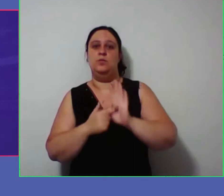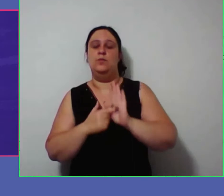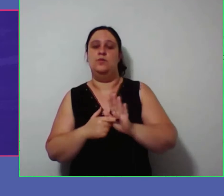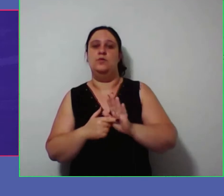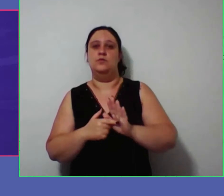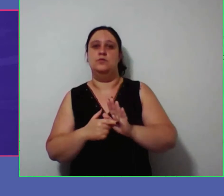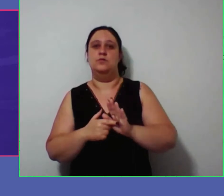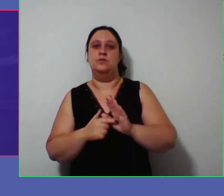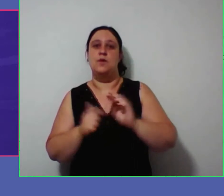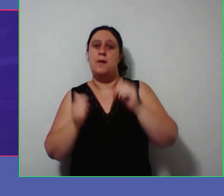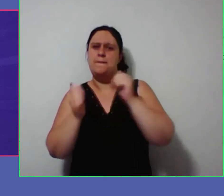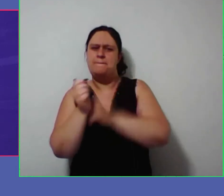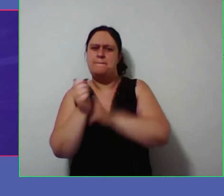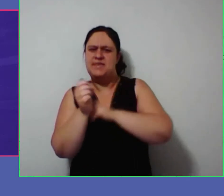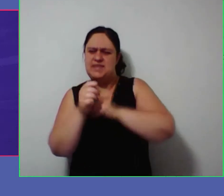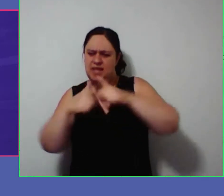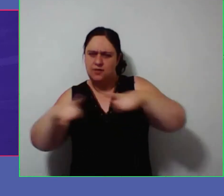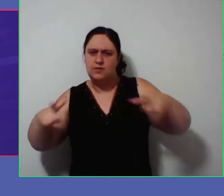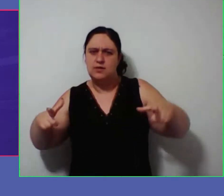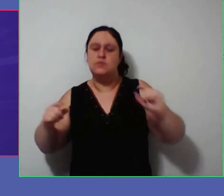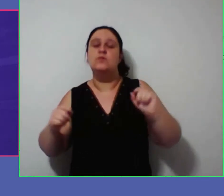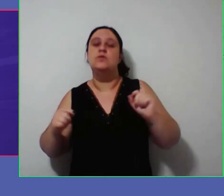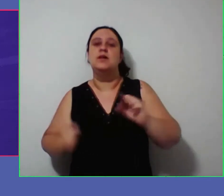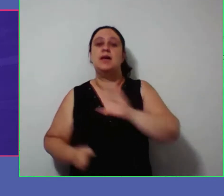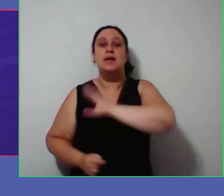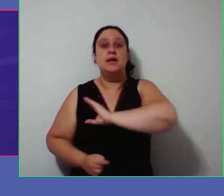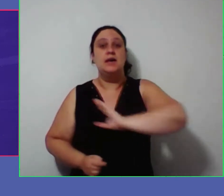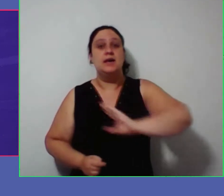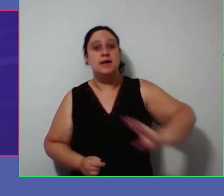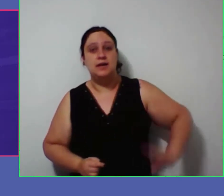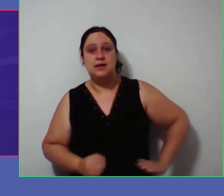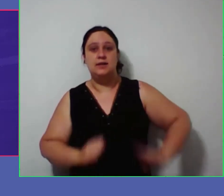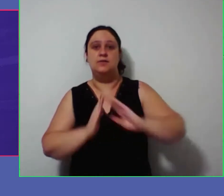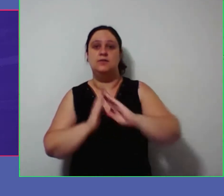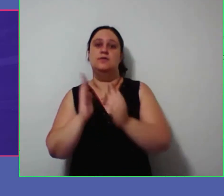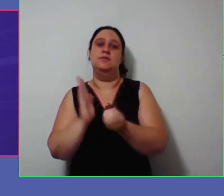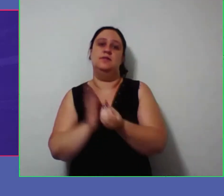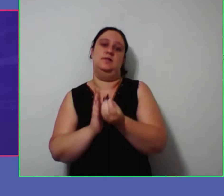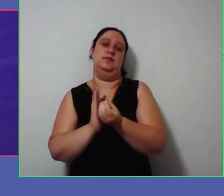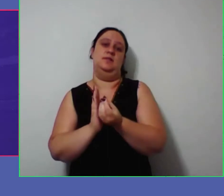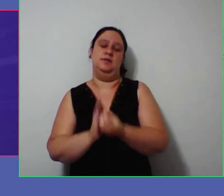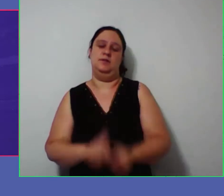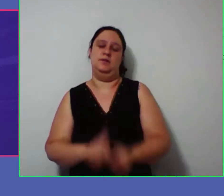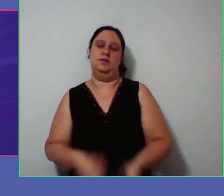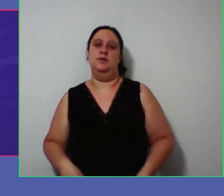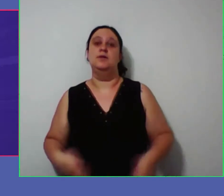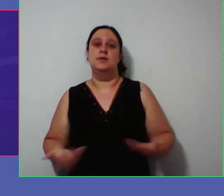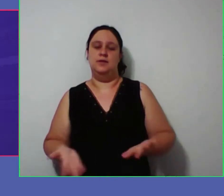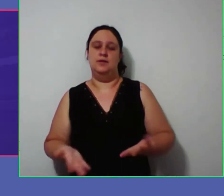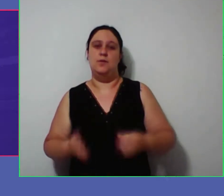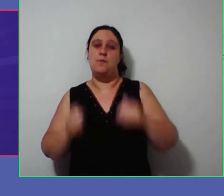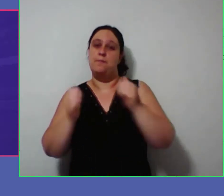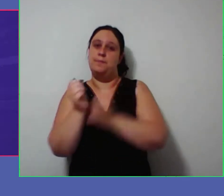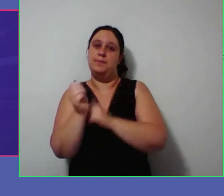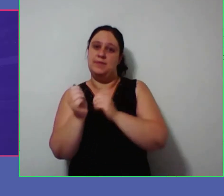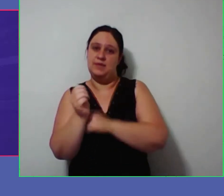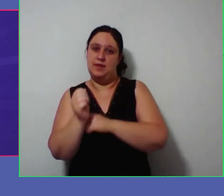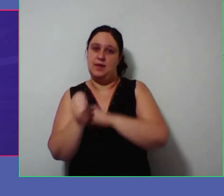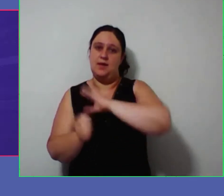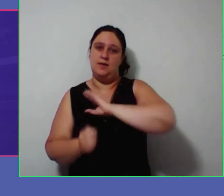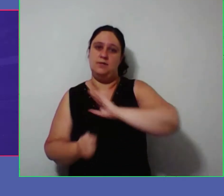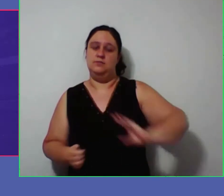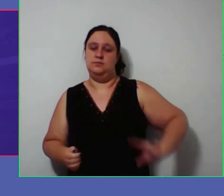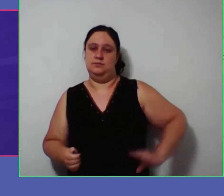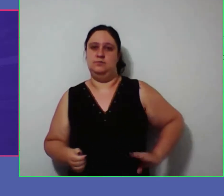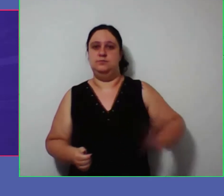e a igreja. Então, esse é o mistério de Cristo, o qual em outras gerações não foi dado